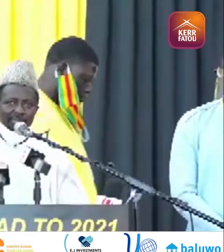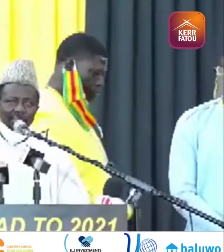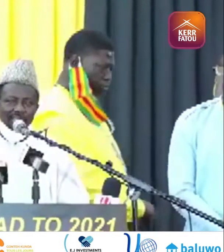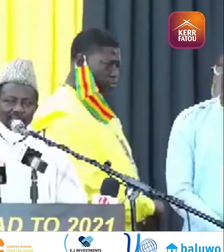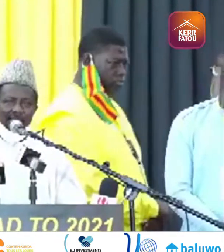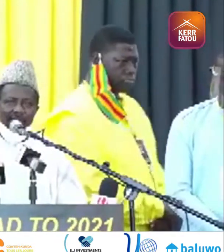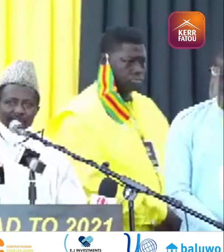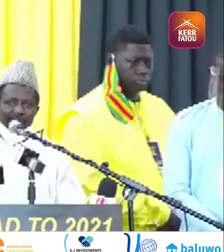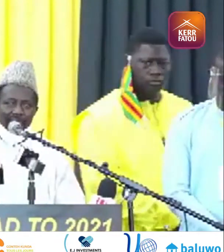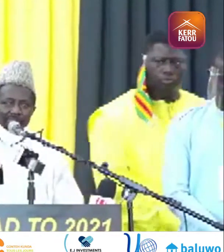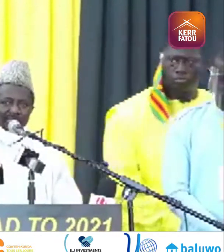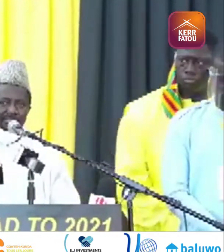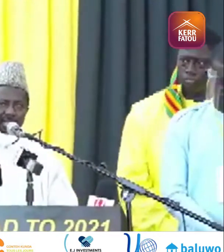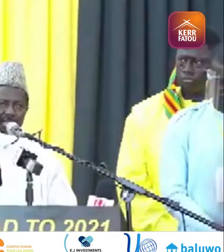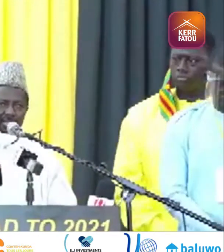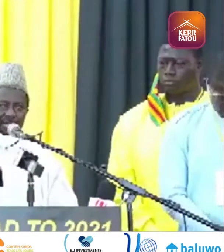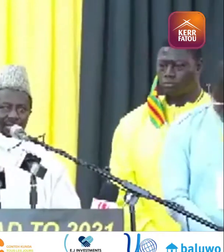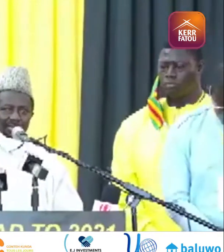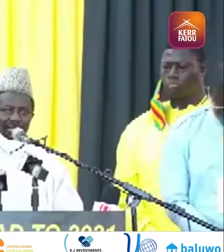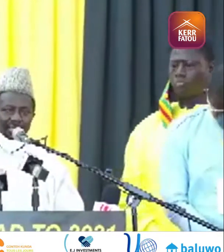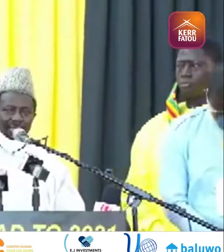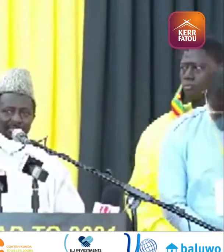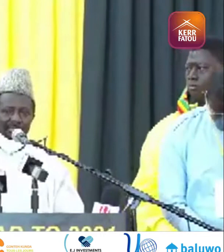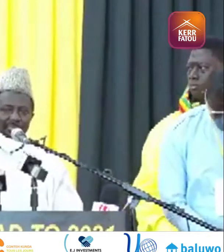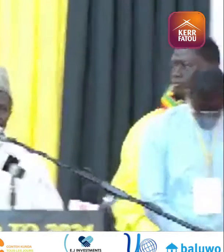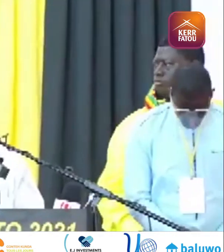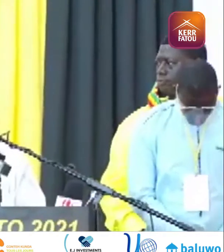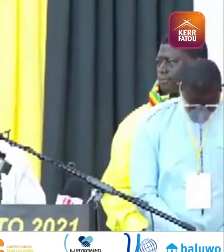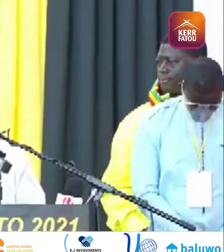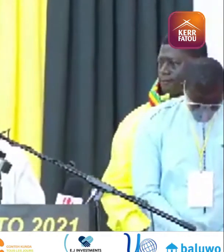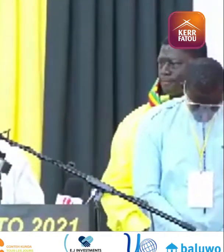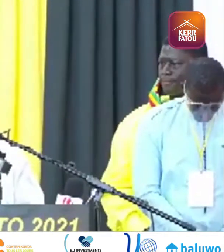أعوذ بالله من الشيطان الرجيم بسم الله الرحمن الرحيم